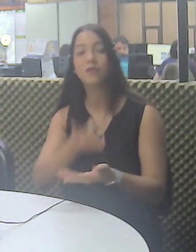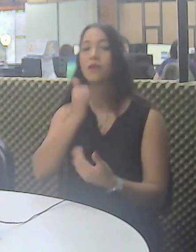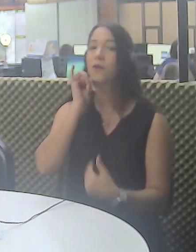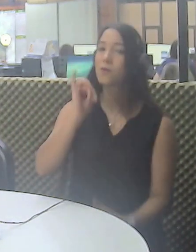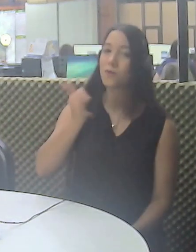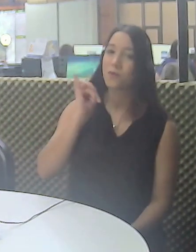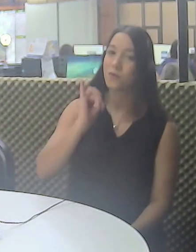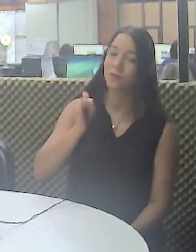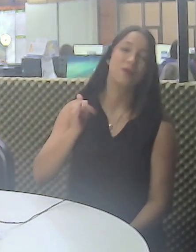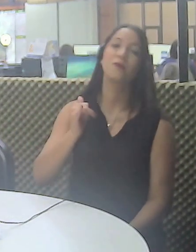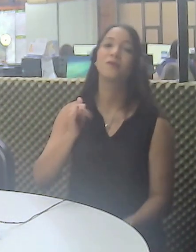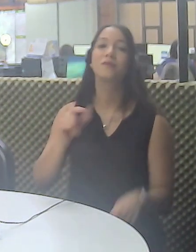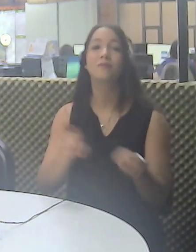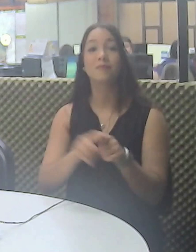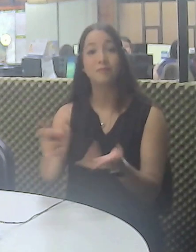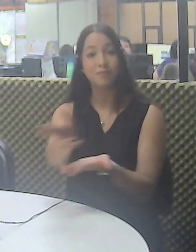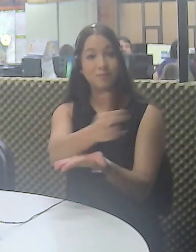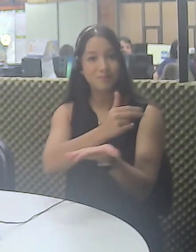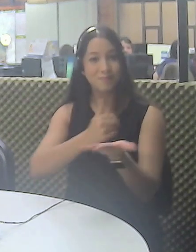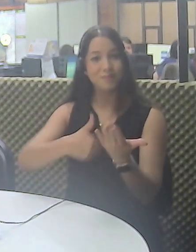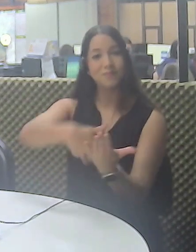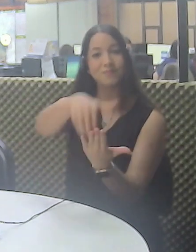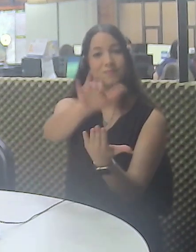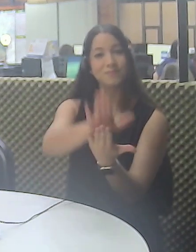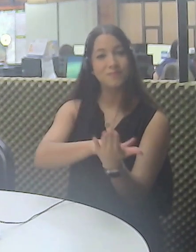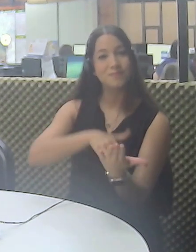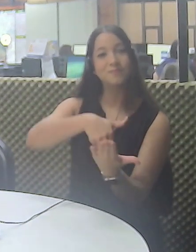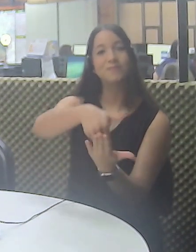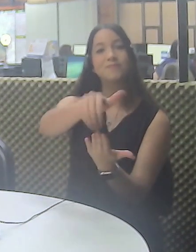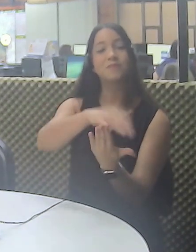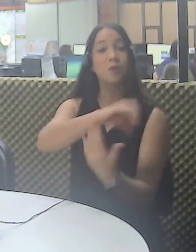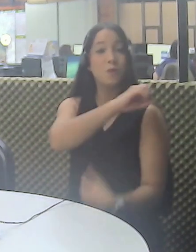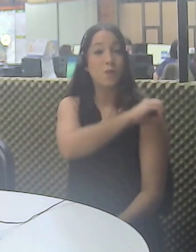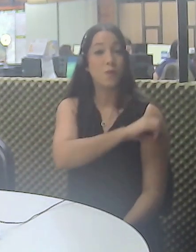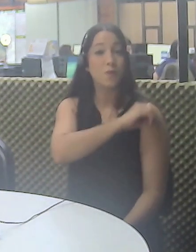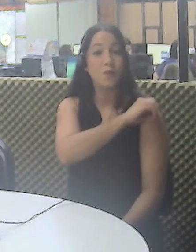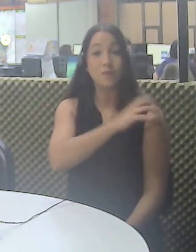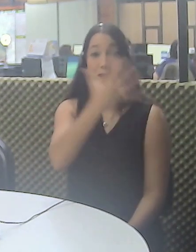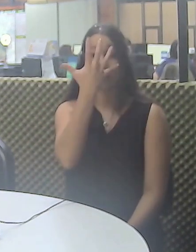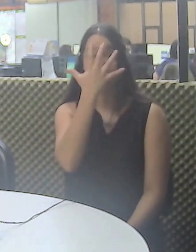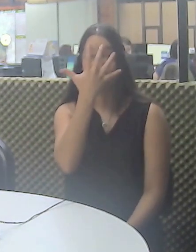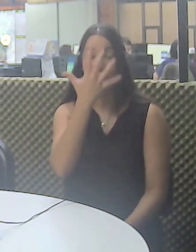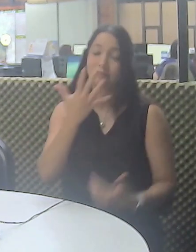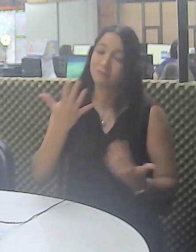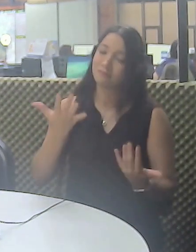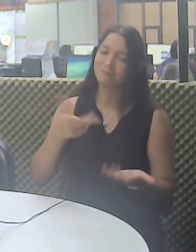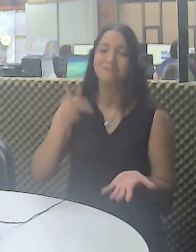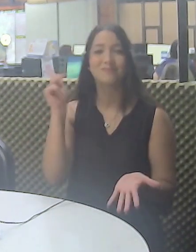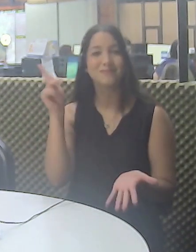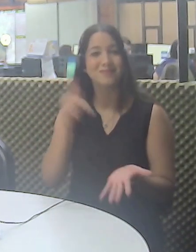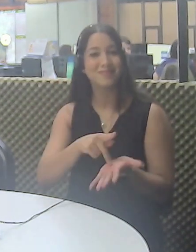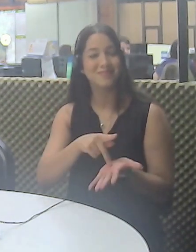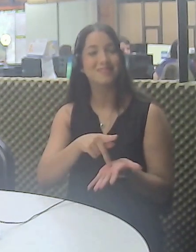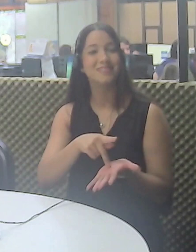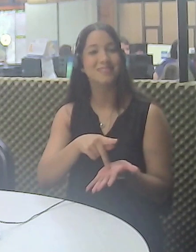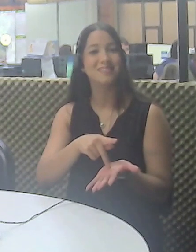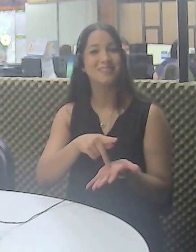de história, desenhos, pintura, oficina de máscara. Então, realmente,